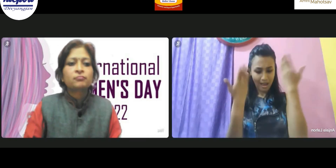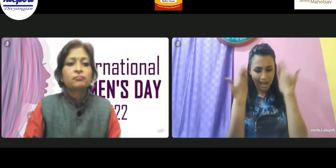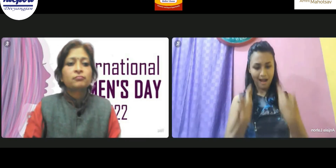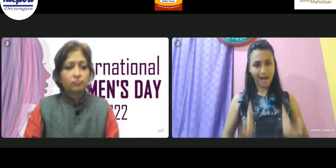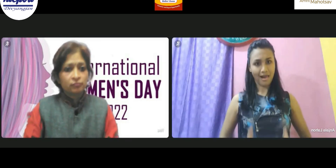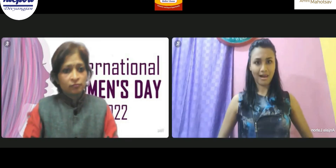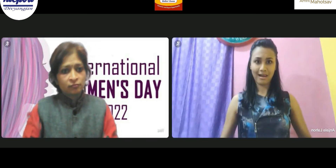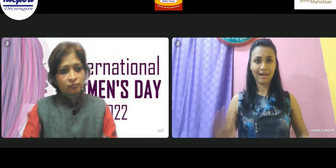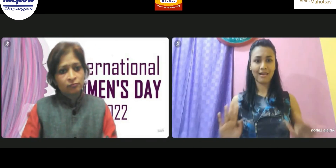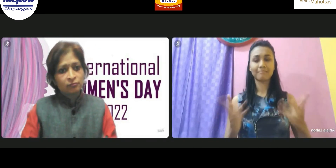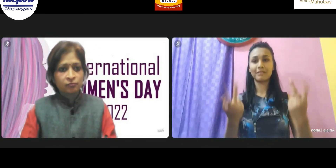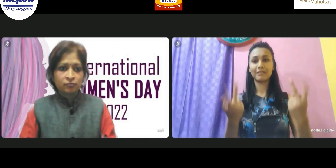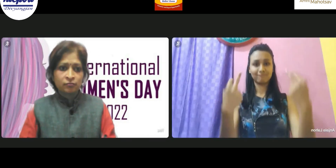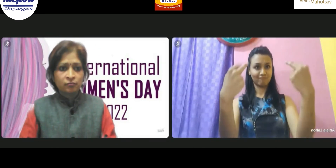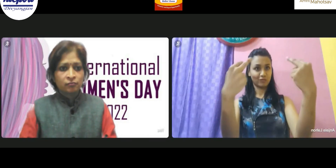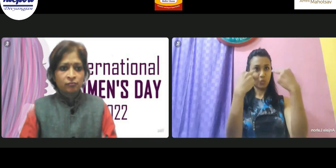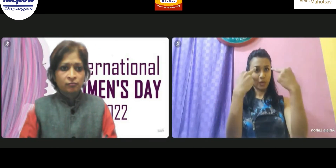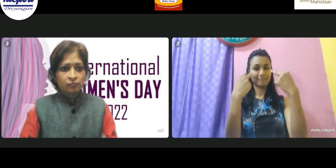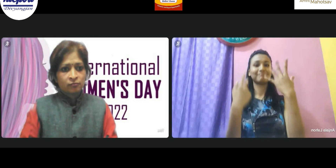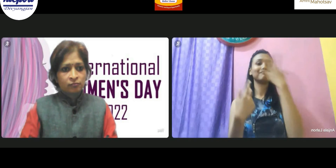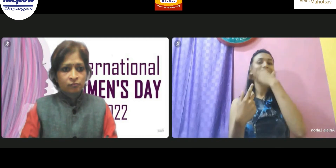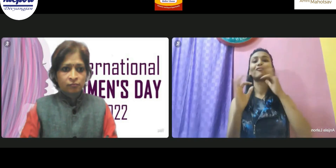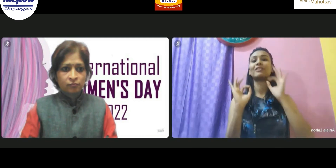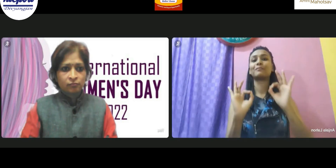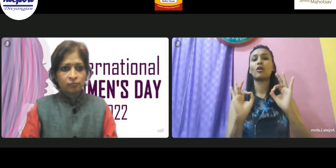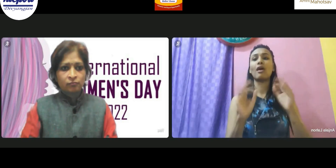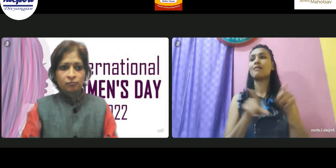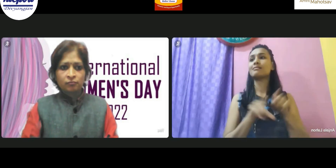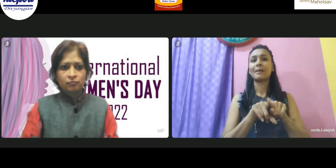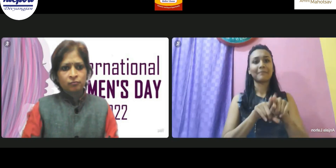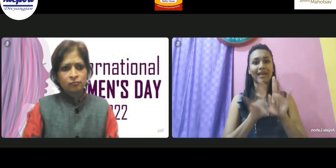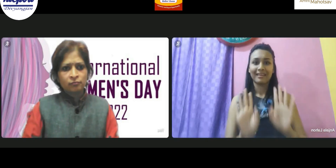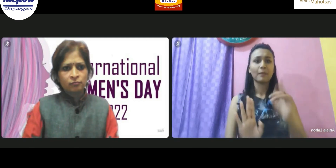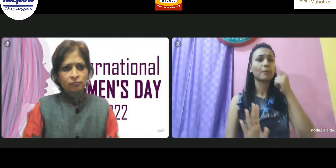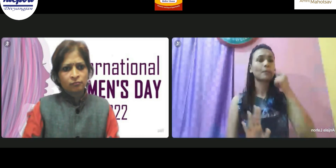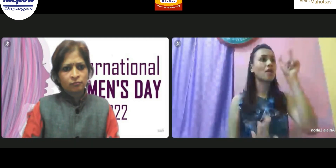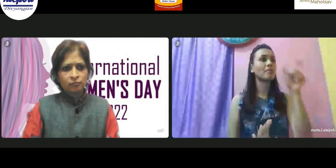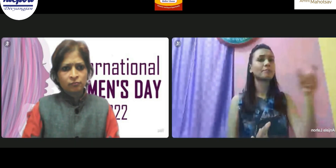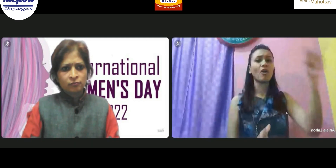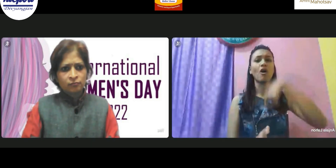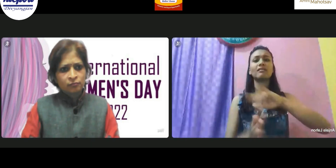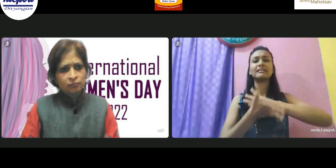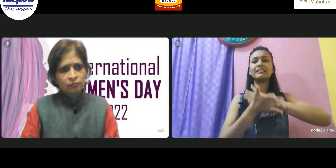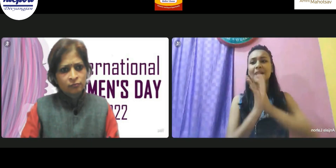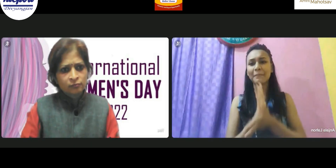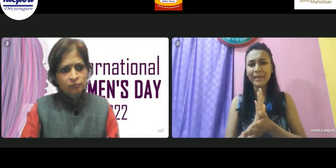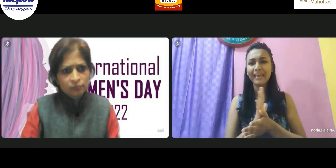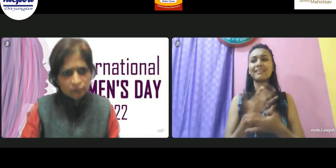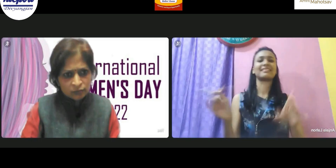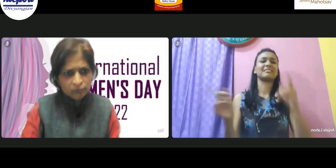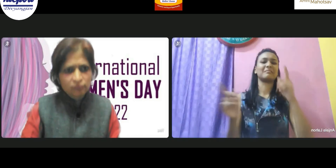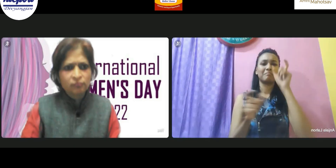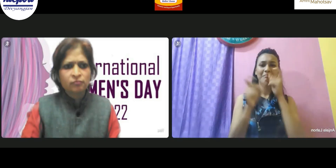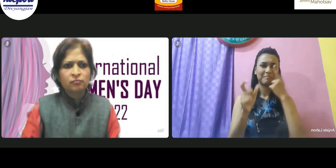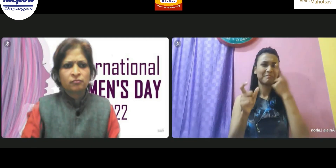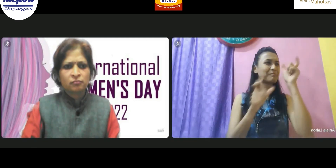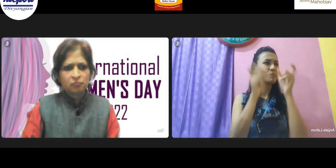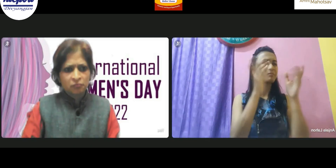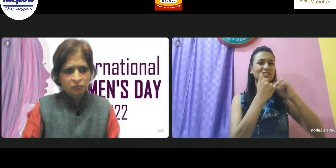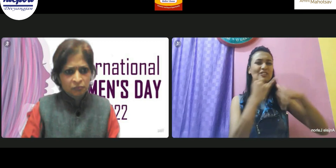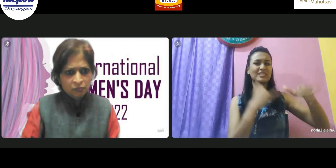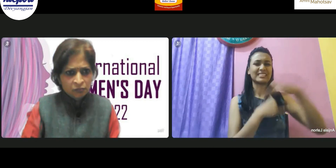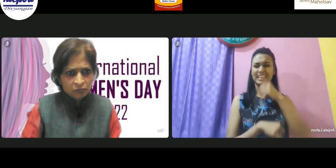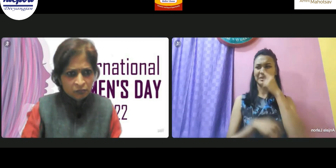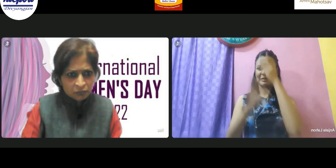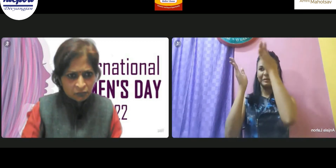हो, उनमें आत्मविश्वास जगे। हम एक महिला हैं, ठीक है। लोग सोचते हैं एक महिला सिर्फ